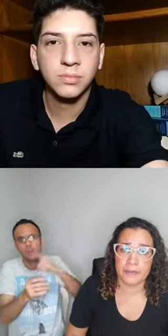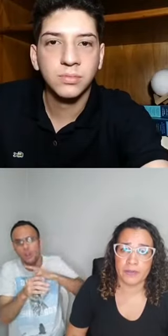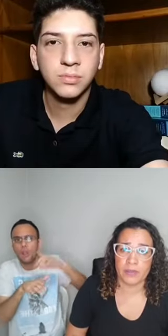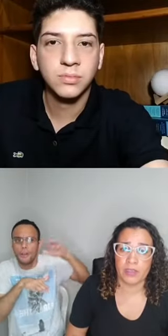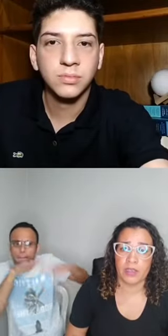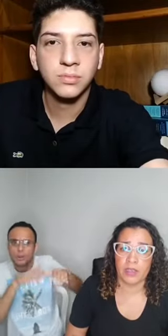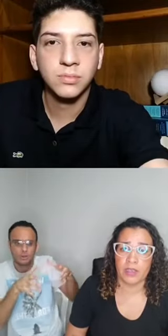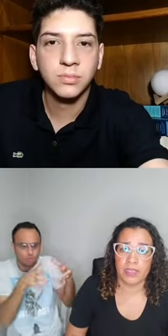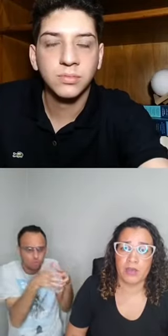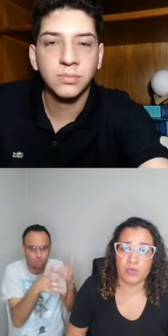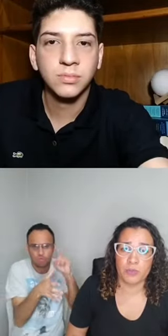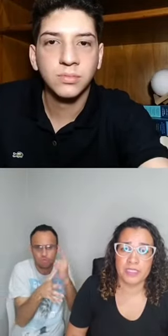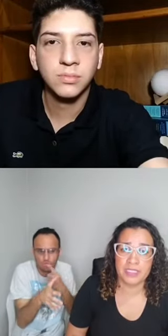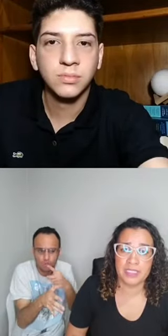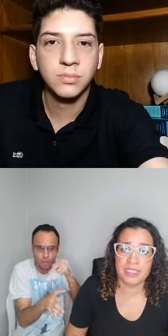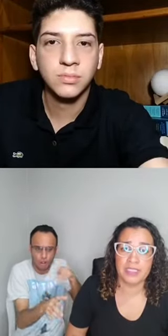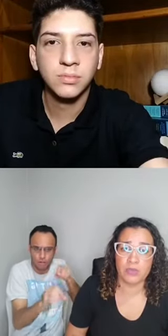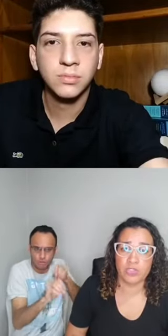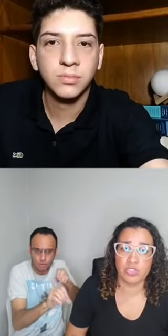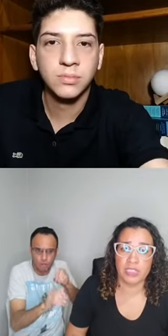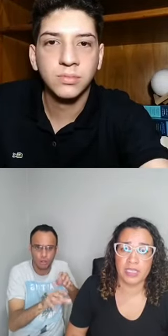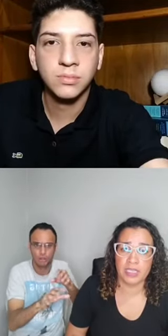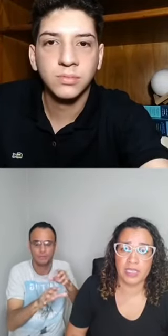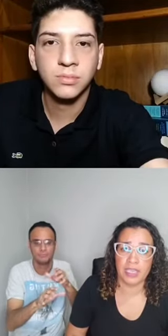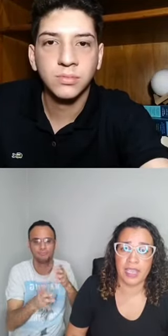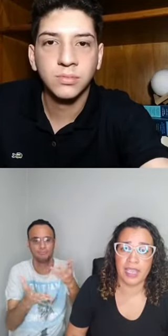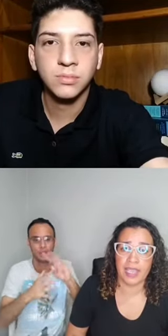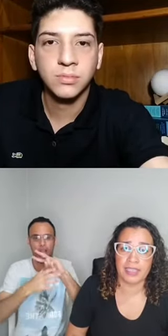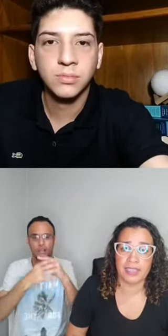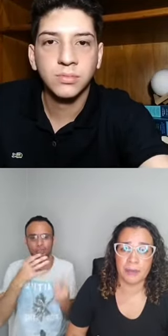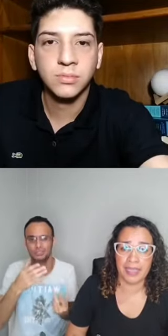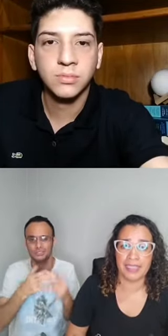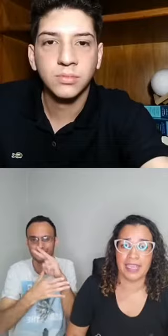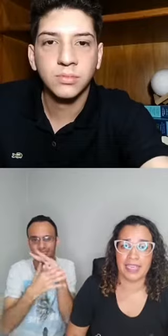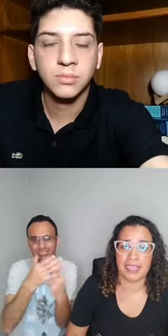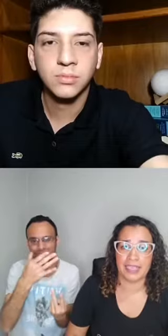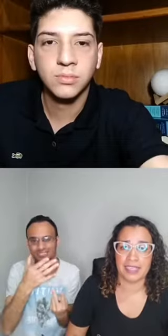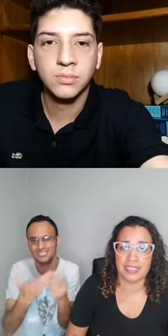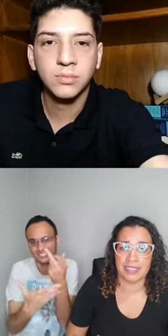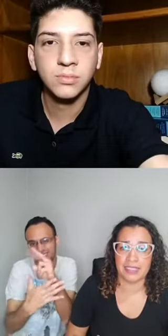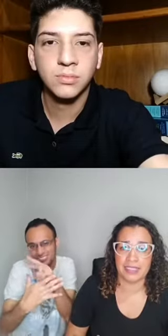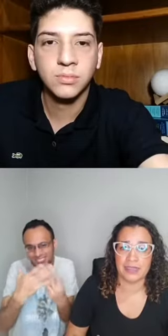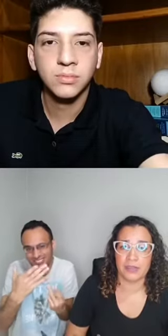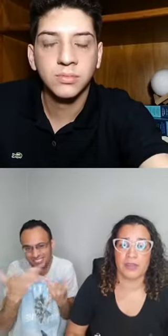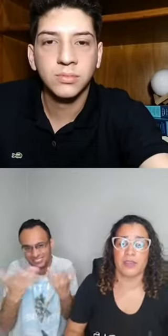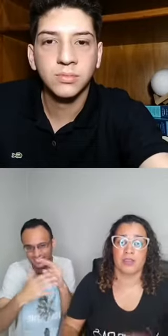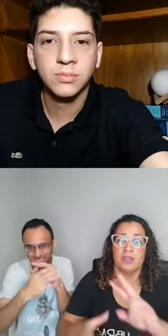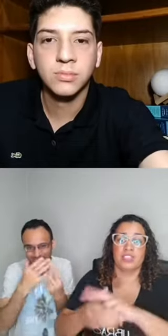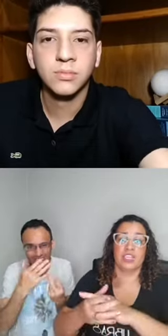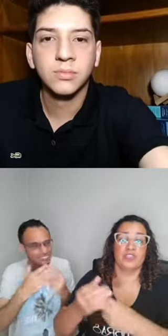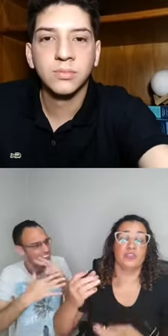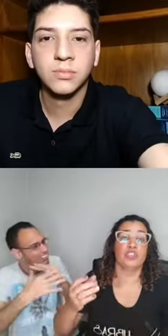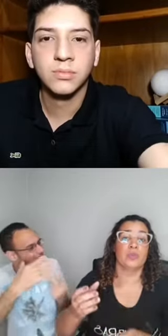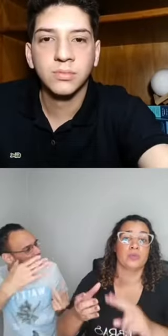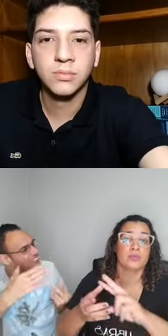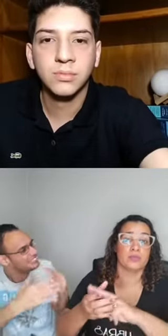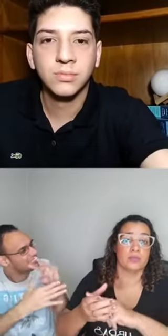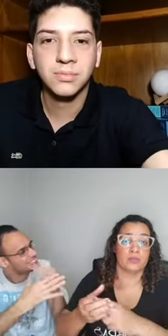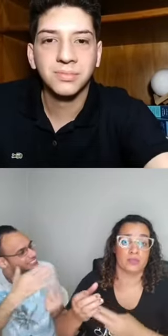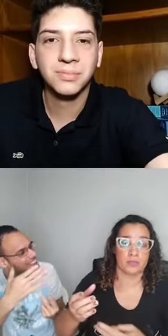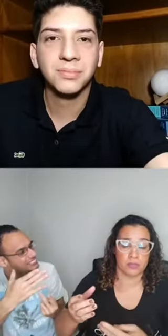Mas, né, alguns precisam de também ter essa. A gente